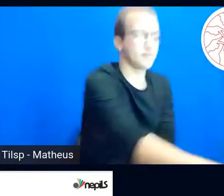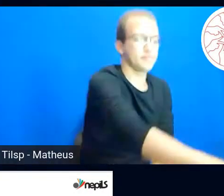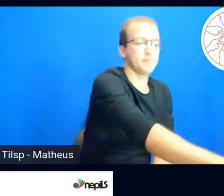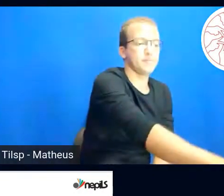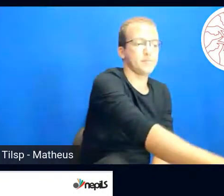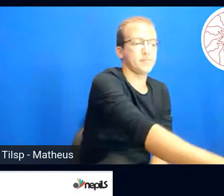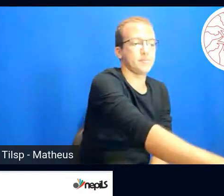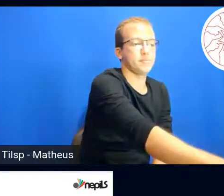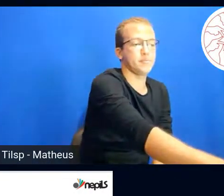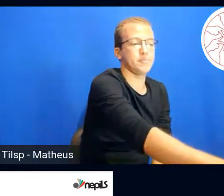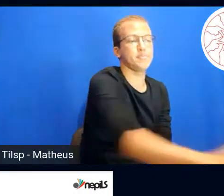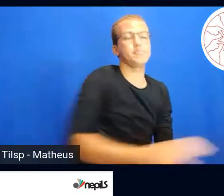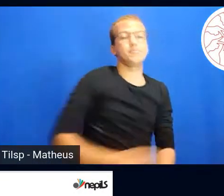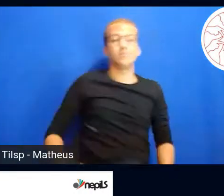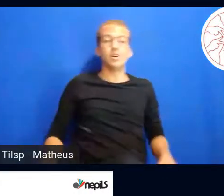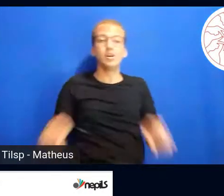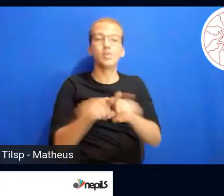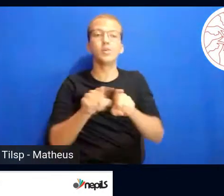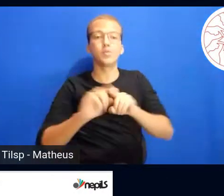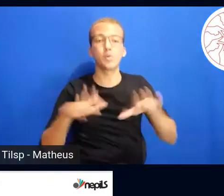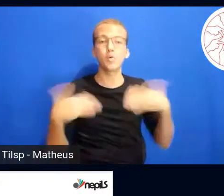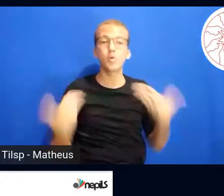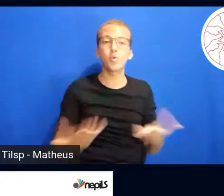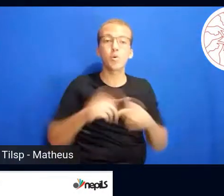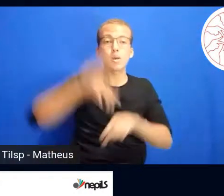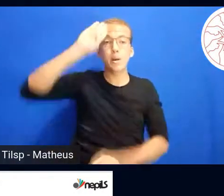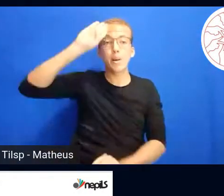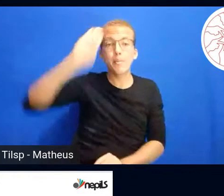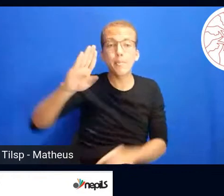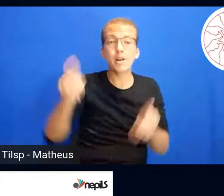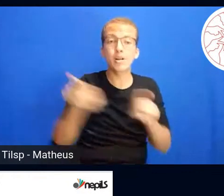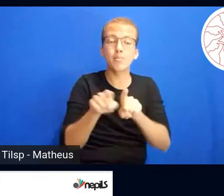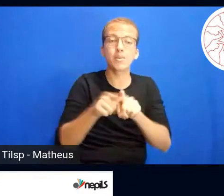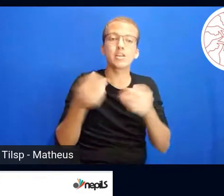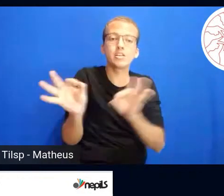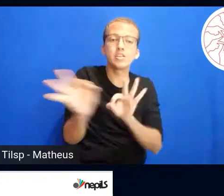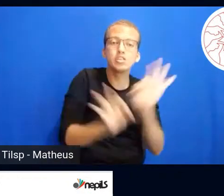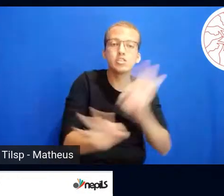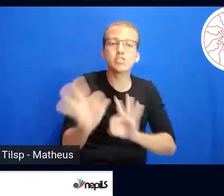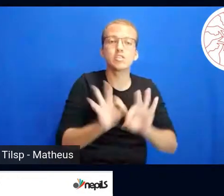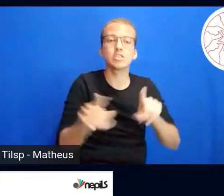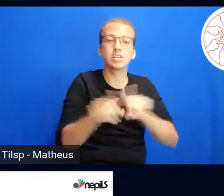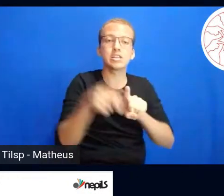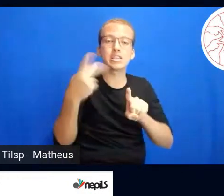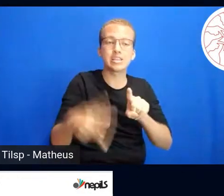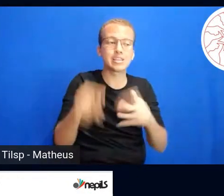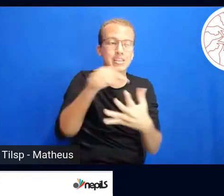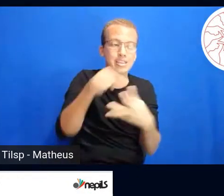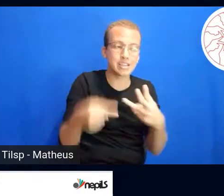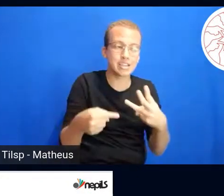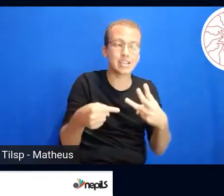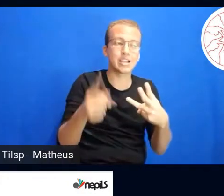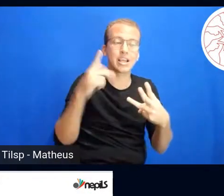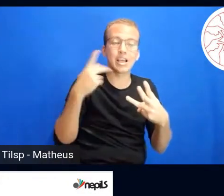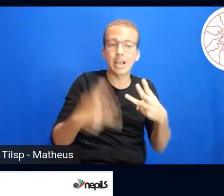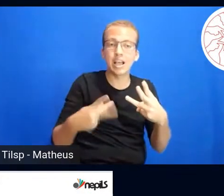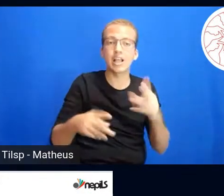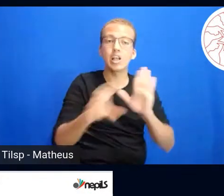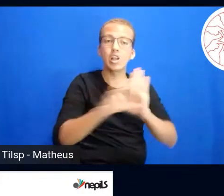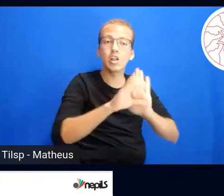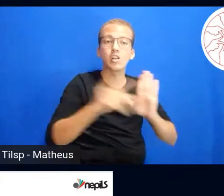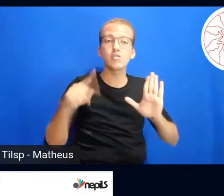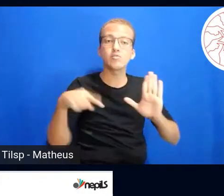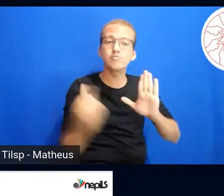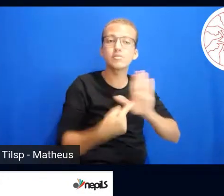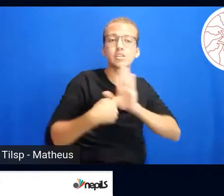favor. E quais são as principais proposições, né, como está organizada essa essa sequência no capítulo? Nós apresentamos